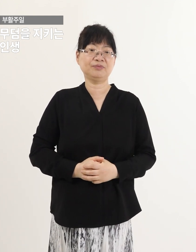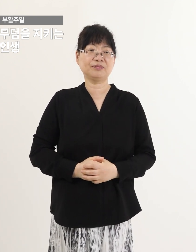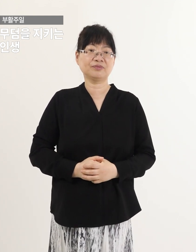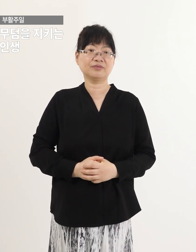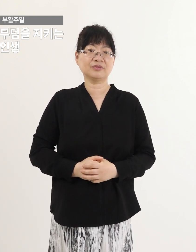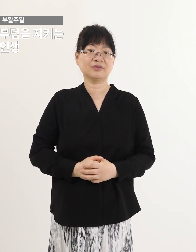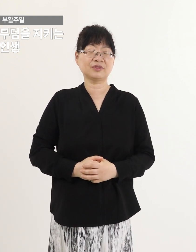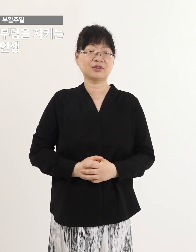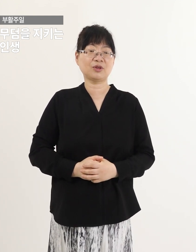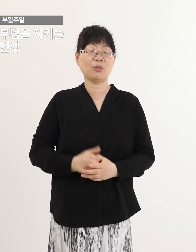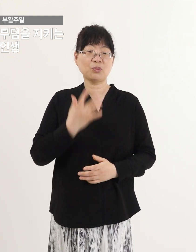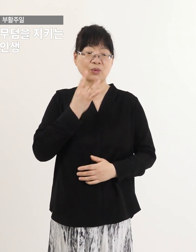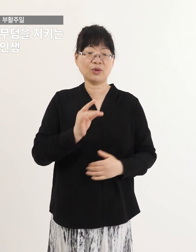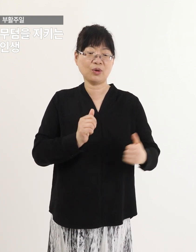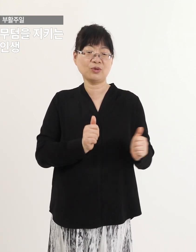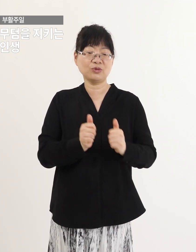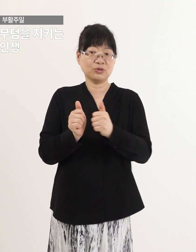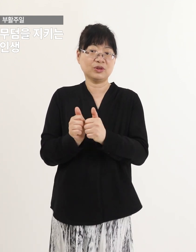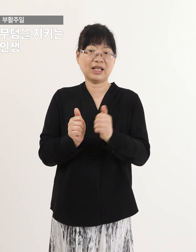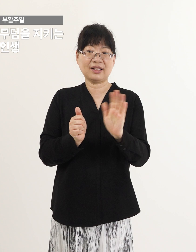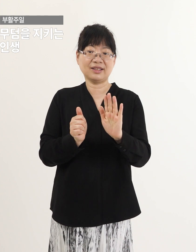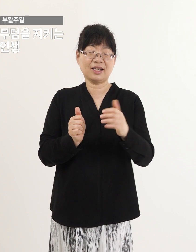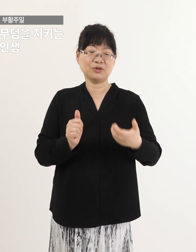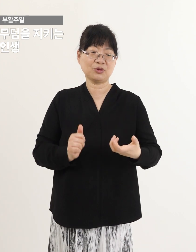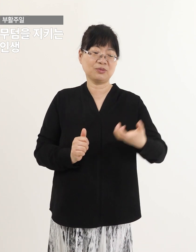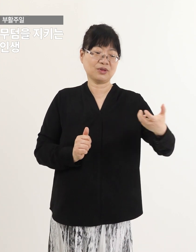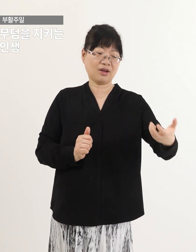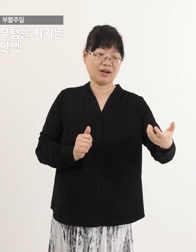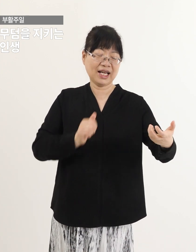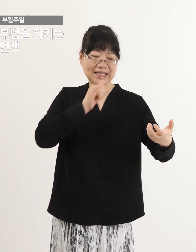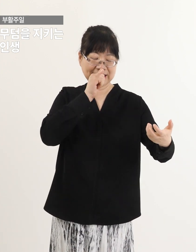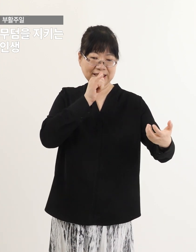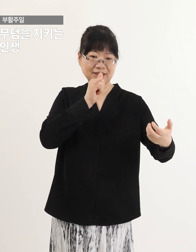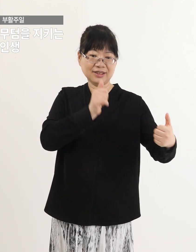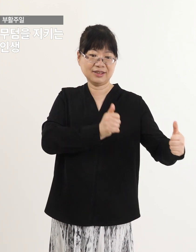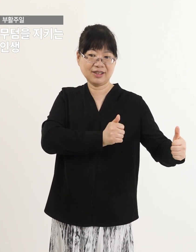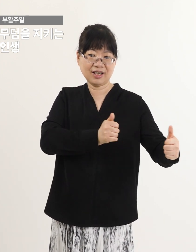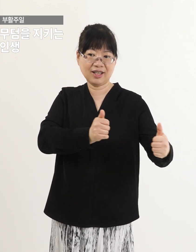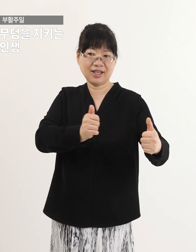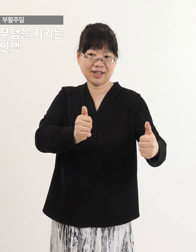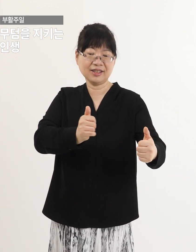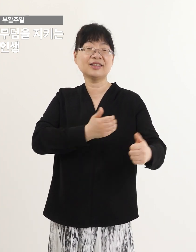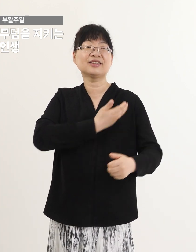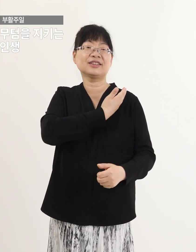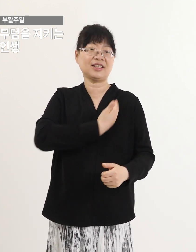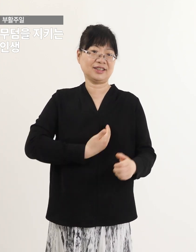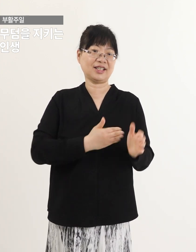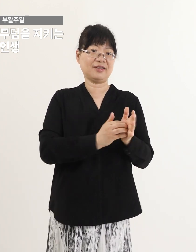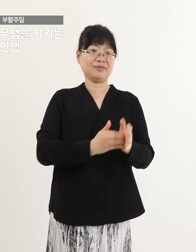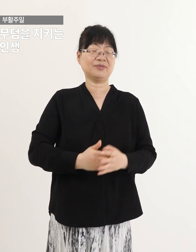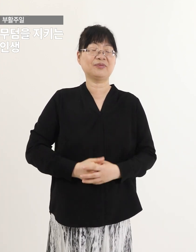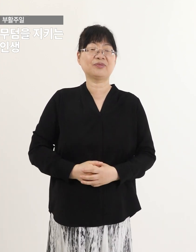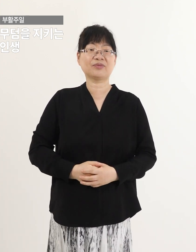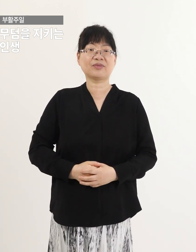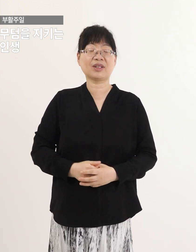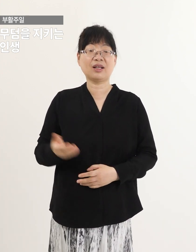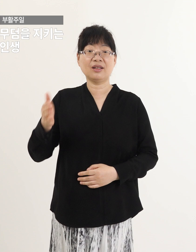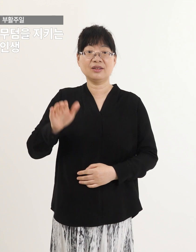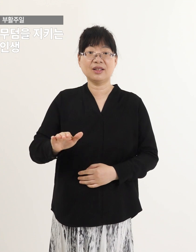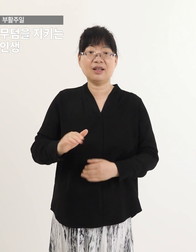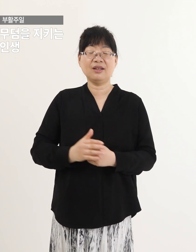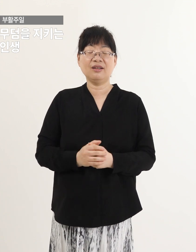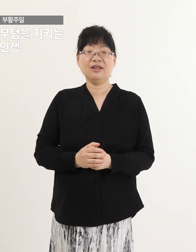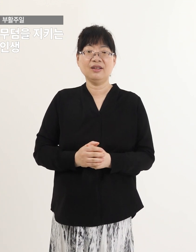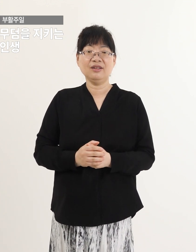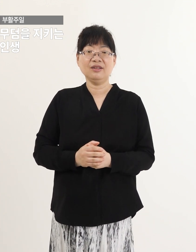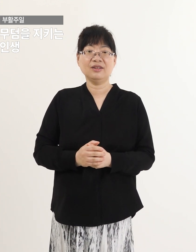있는 상태에서의 제자겠죠. 자, 근데 자기가 신앙하고 또